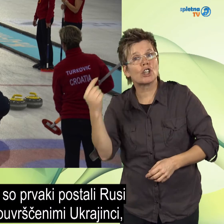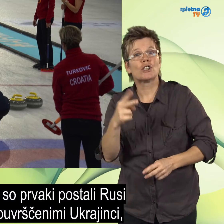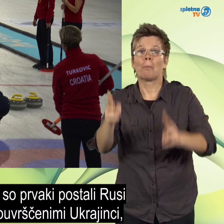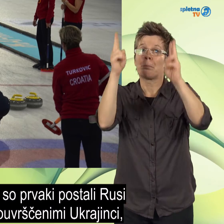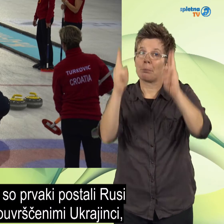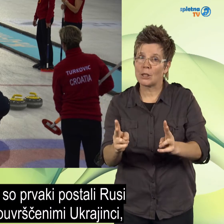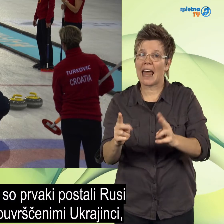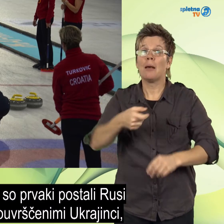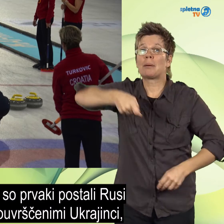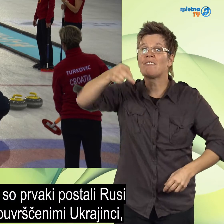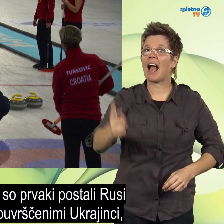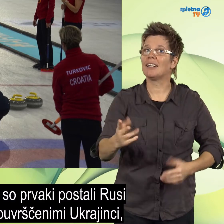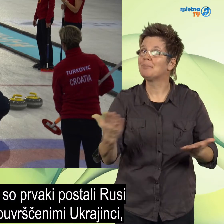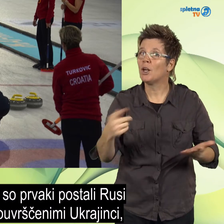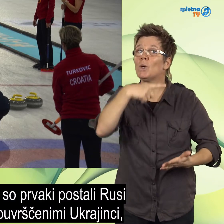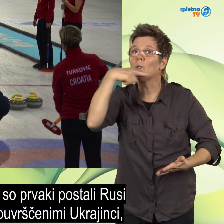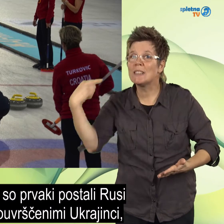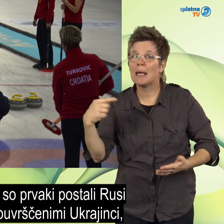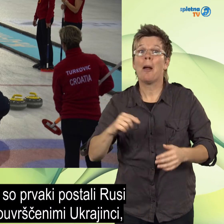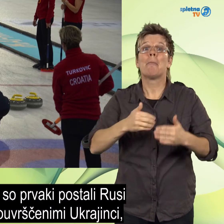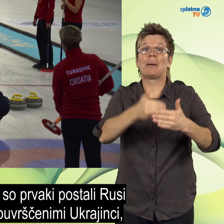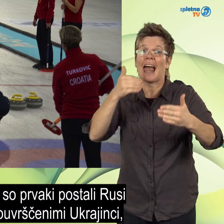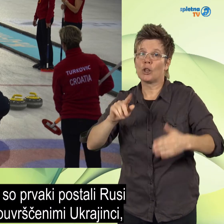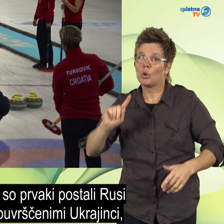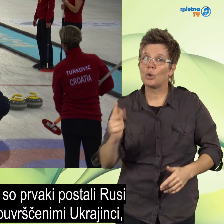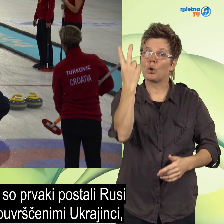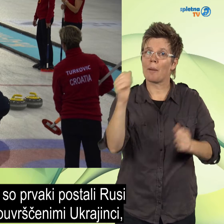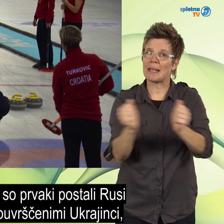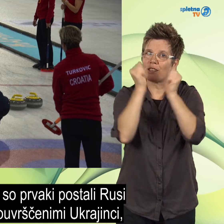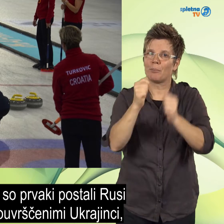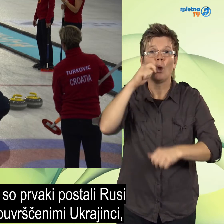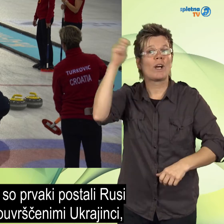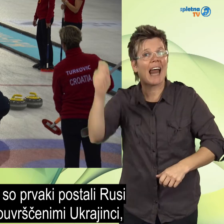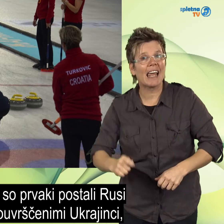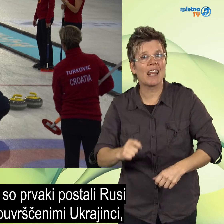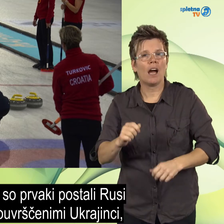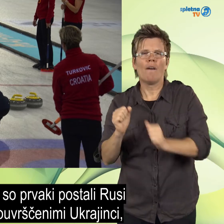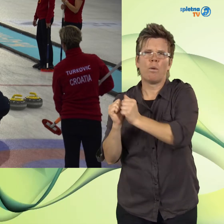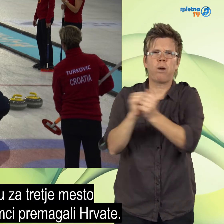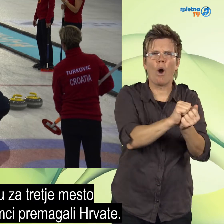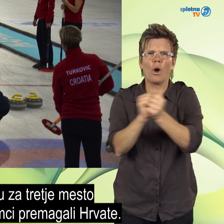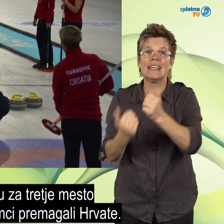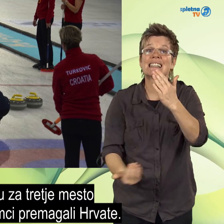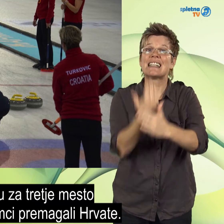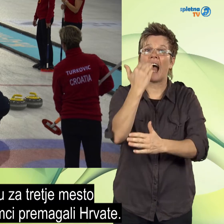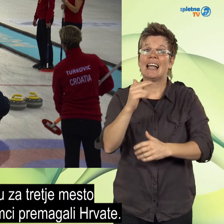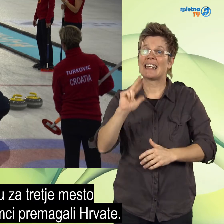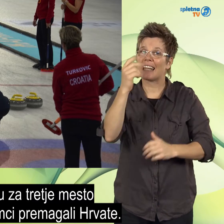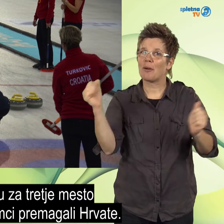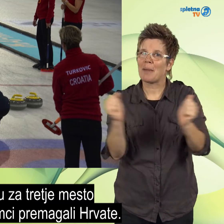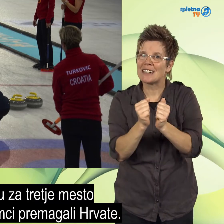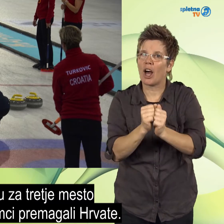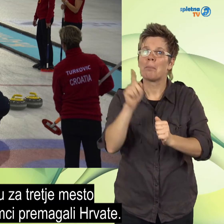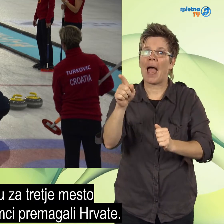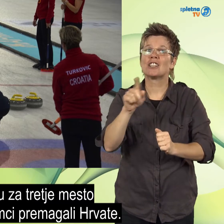Pri moških so prvaki postali Rusi pred drugouvrščenimi Ukrajinci, v boju za tretje mesto pa so Nemci premagali